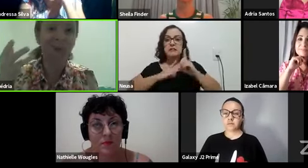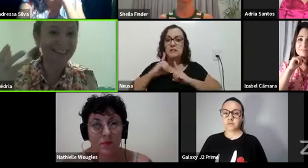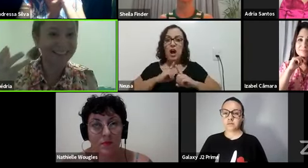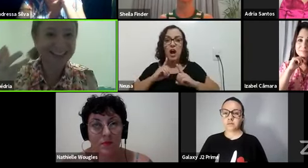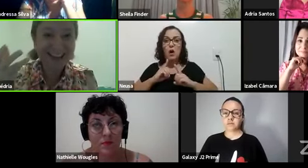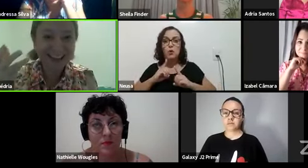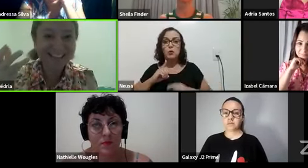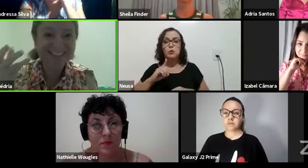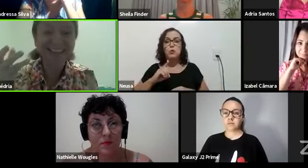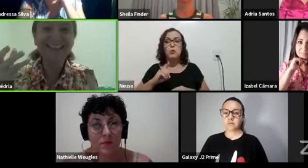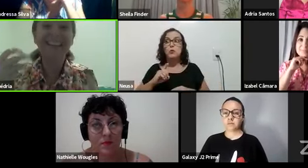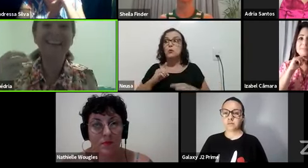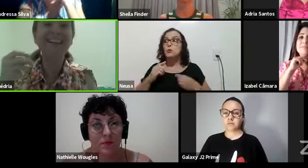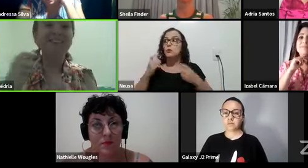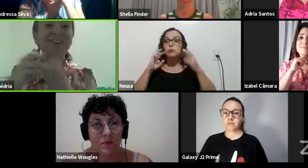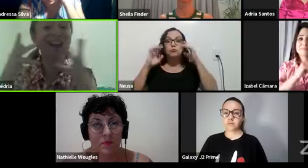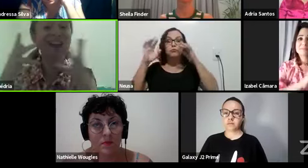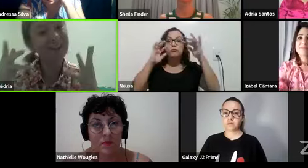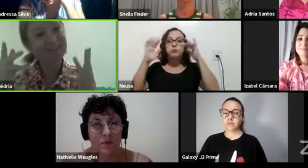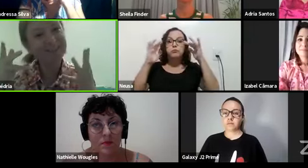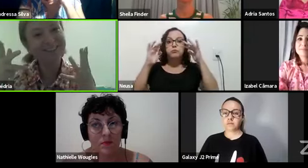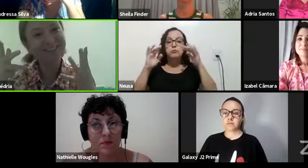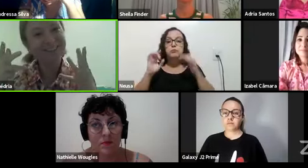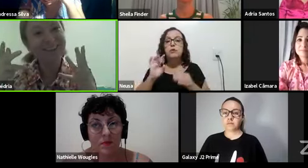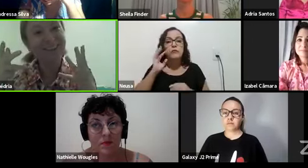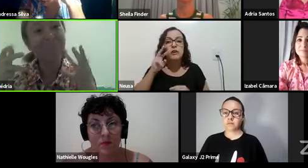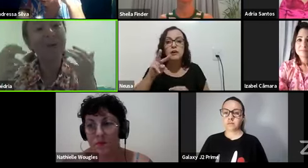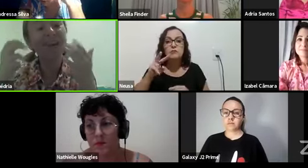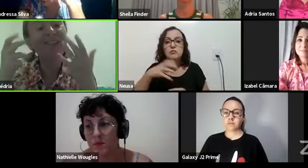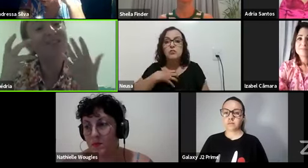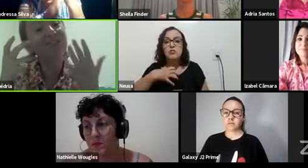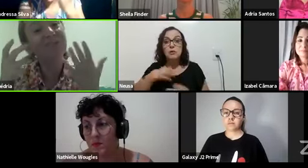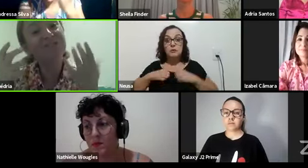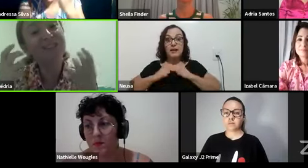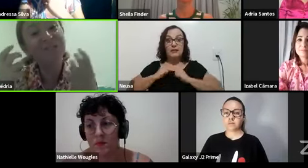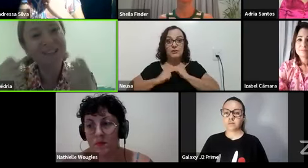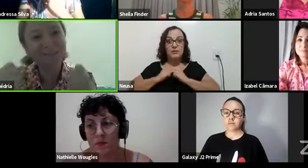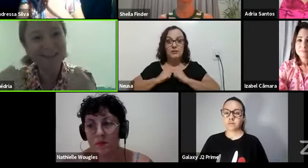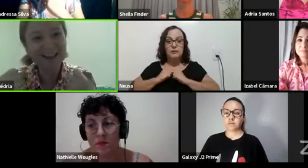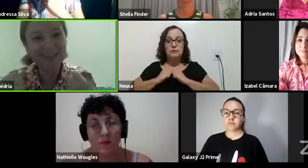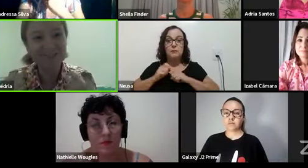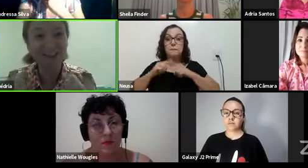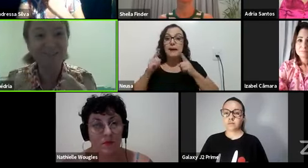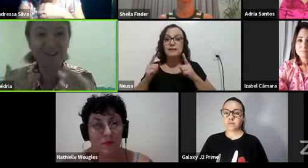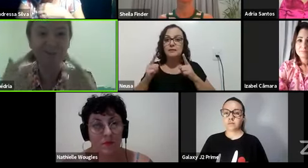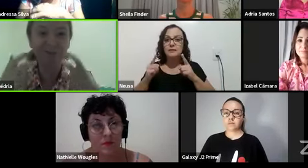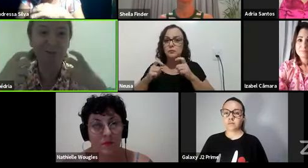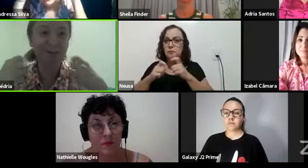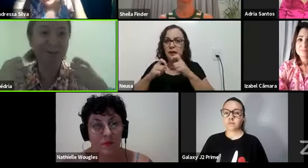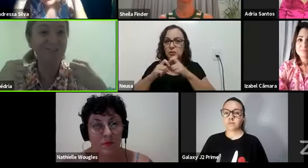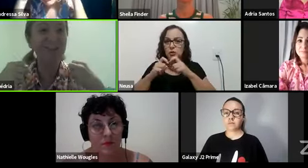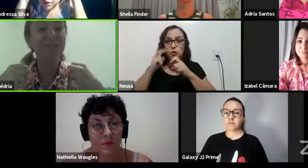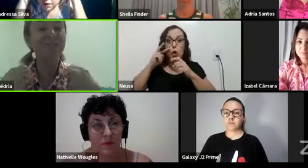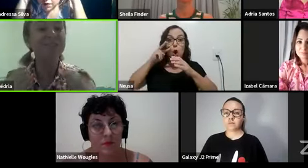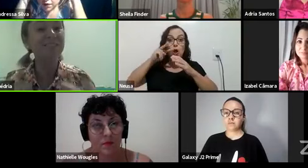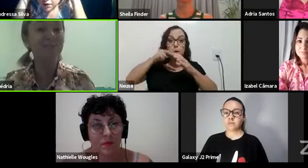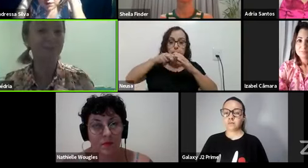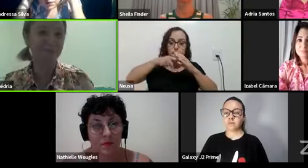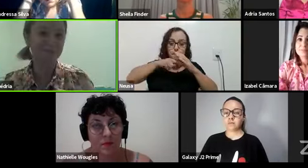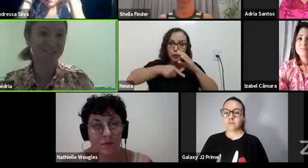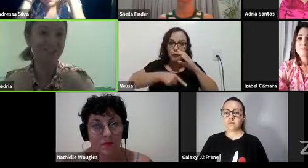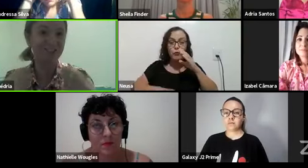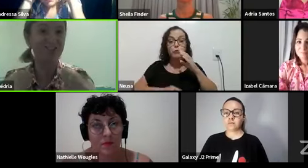a bipolaridade, né? Eles só enxergam isso, né? Porque eles não estão adaptados a ver os problemas